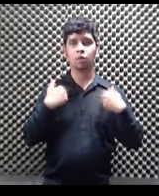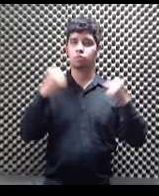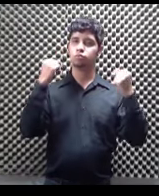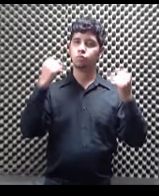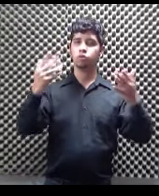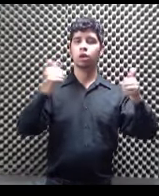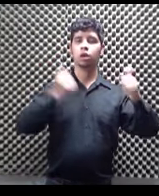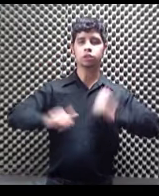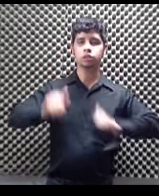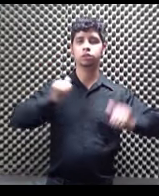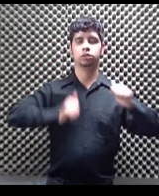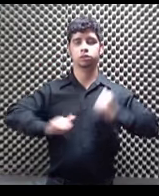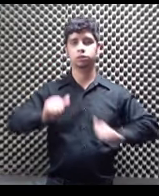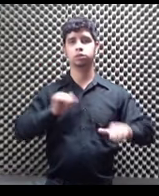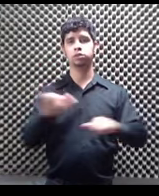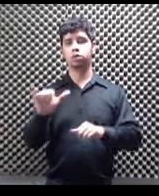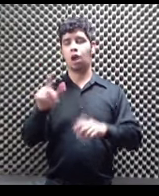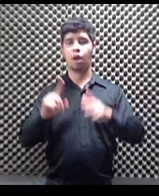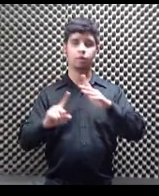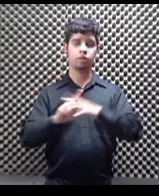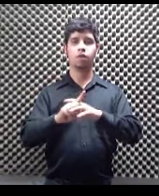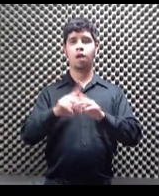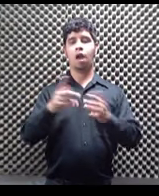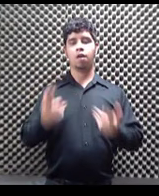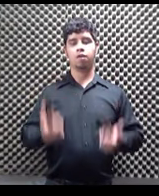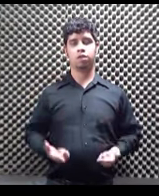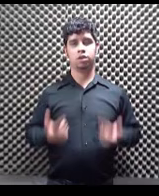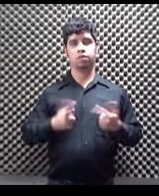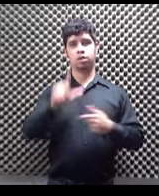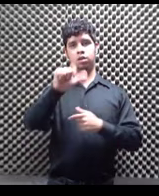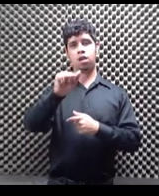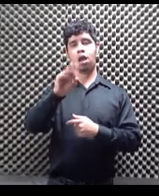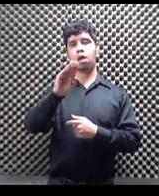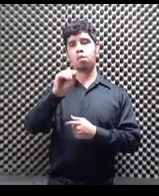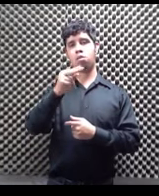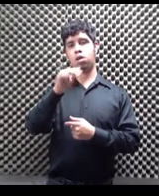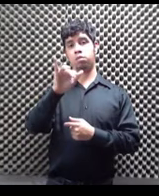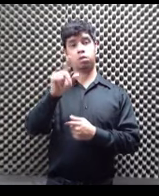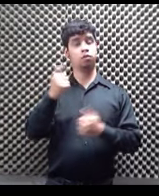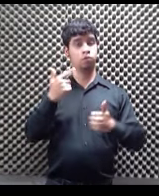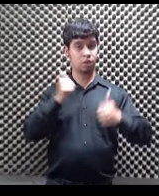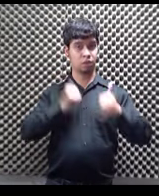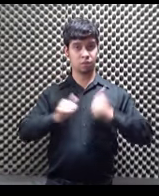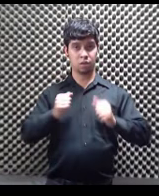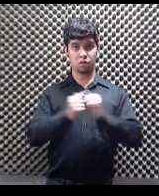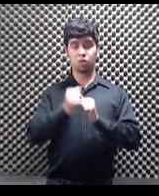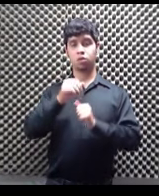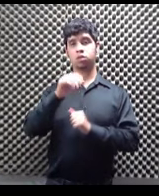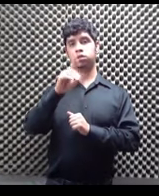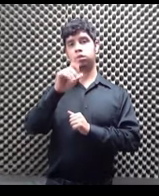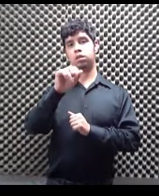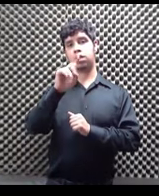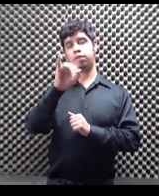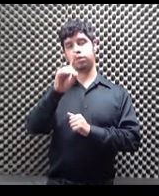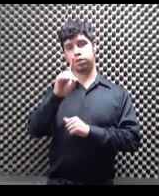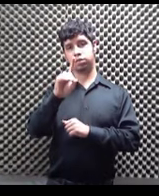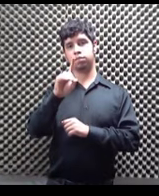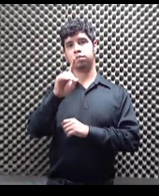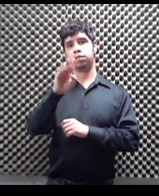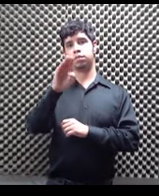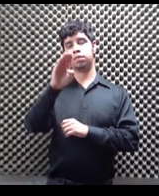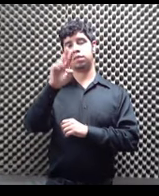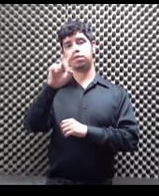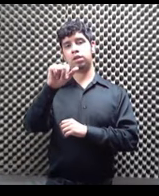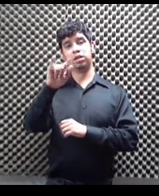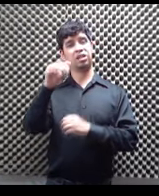actividades. Estuvo Vive la Bohemia. Y fue una actividad con David Valentín y Julio Enrique Cort, buenísima,